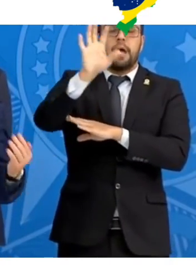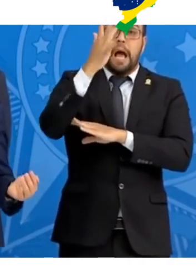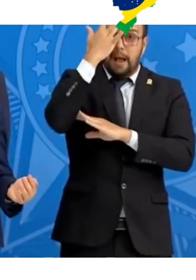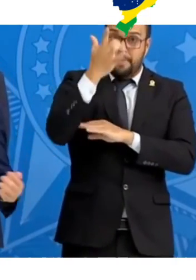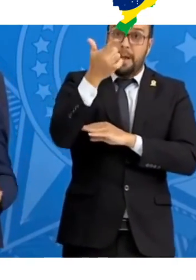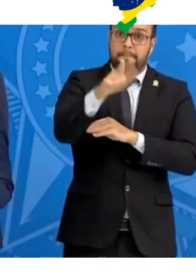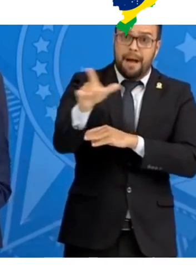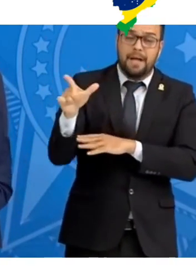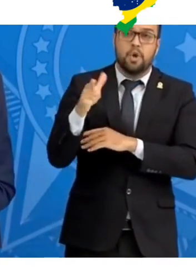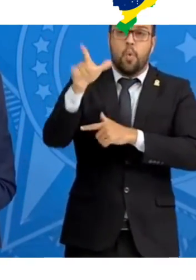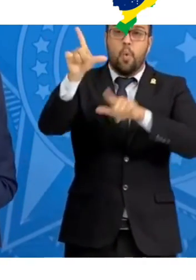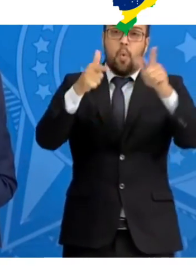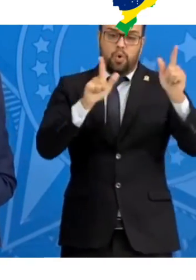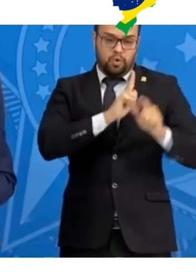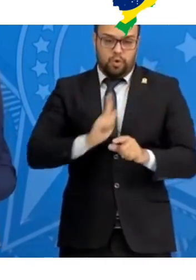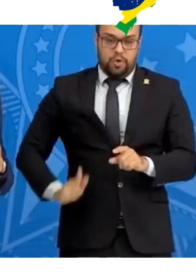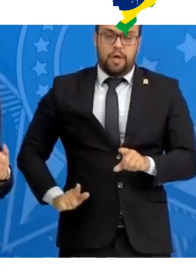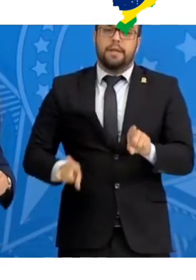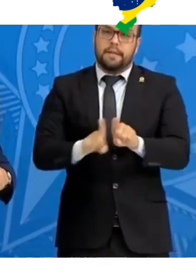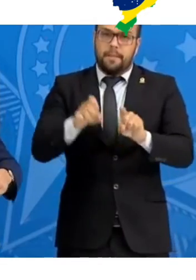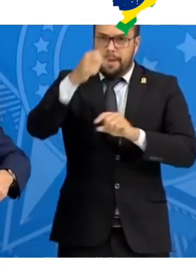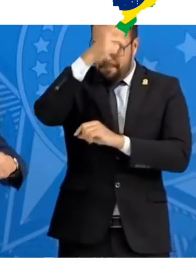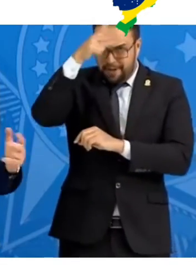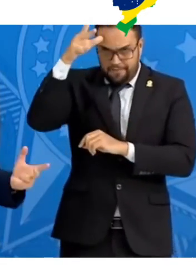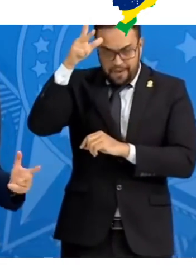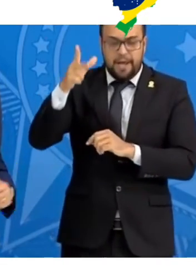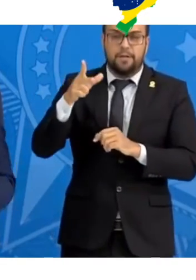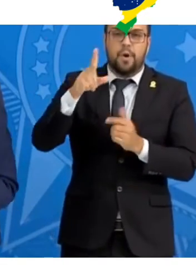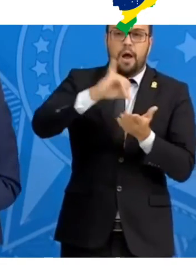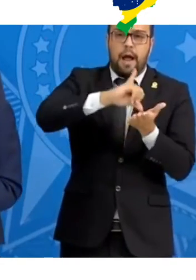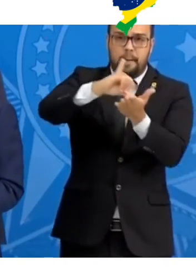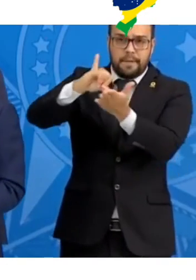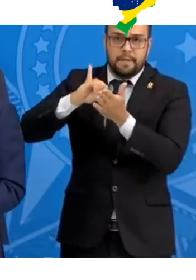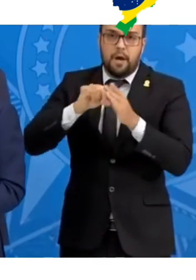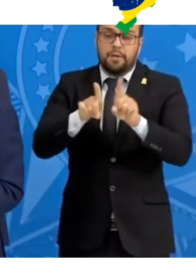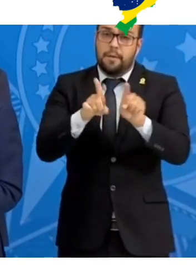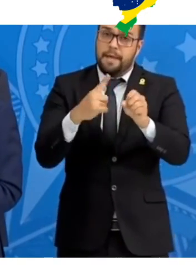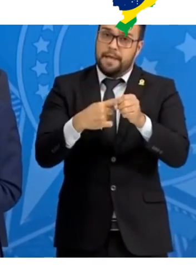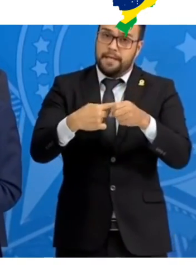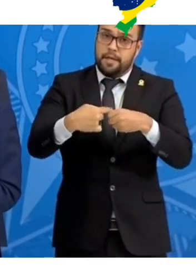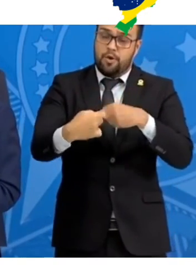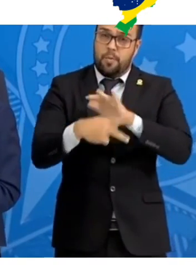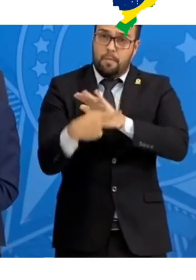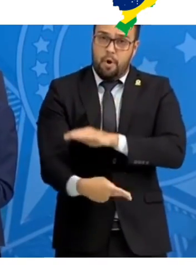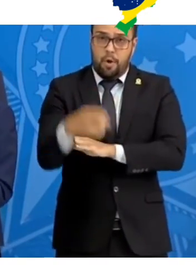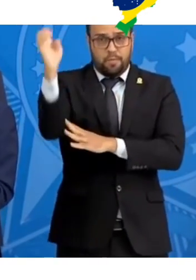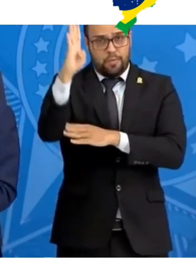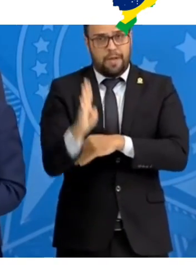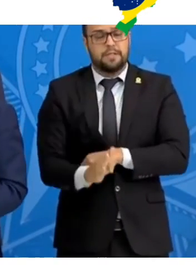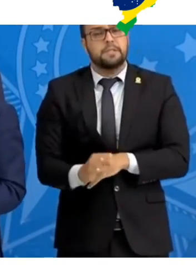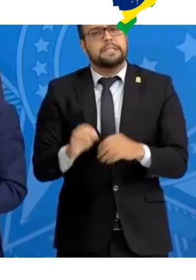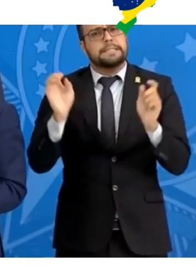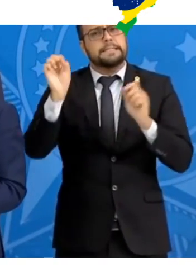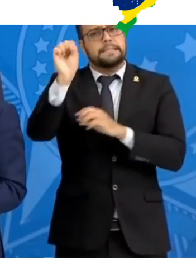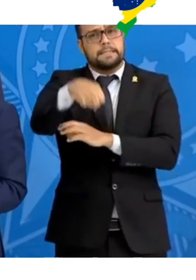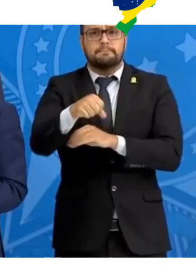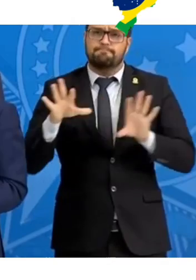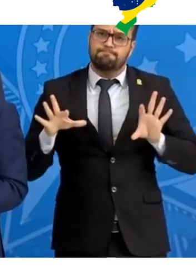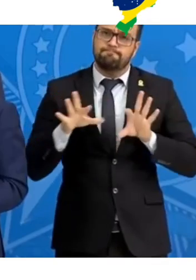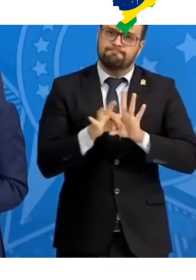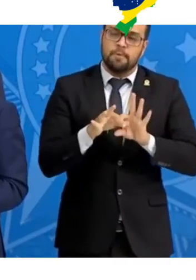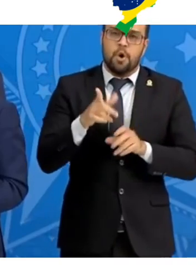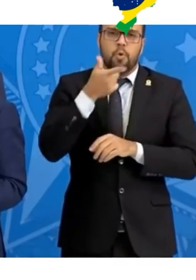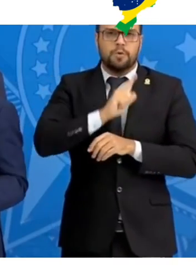e sucessivamente com os prefeitos de capital e os prefeitos do interior brasileiro, nós vamos sim, unidos, conseguir